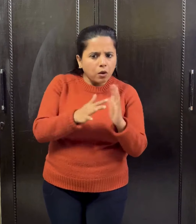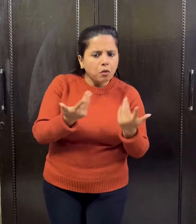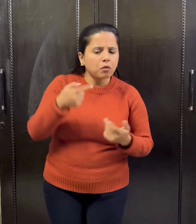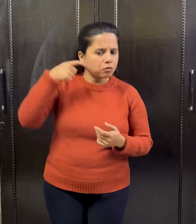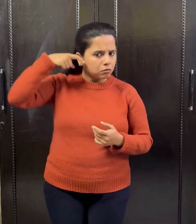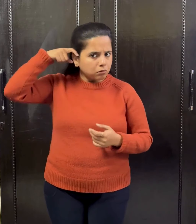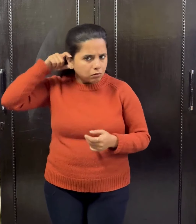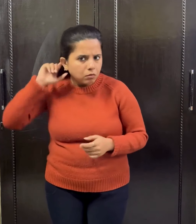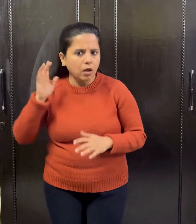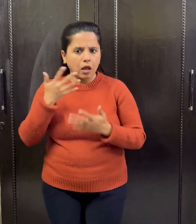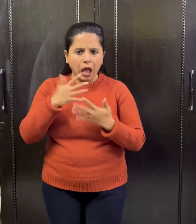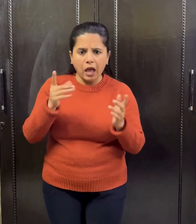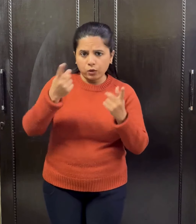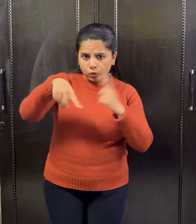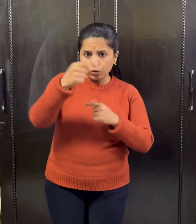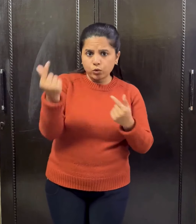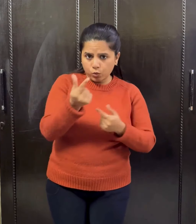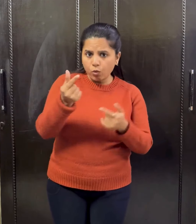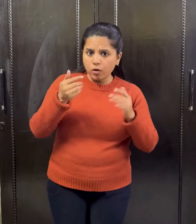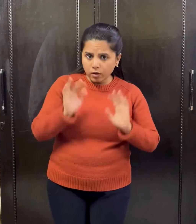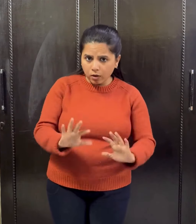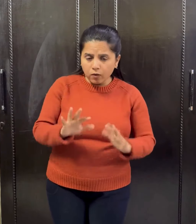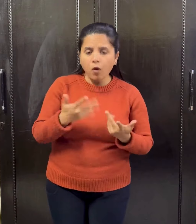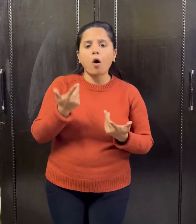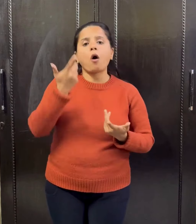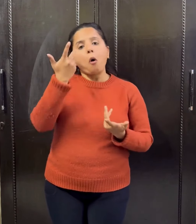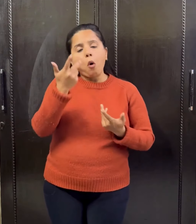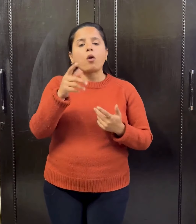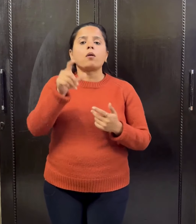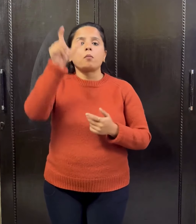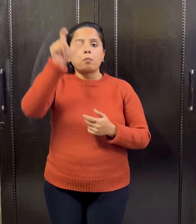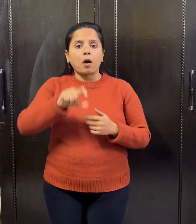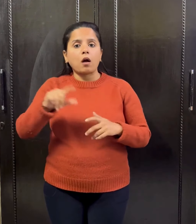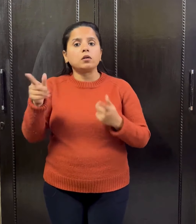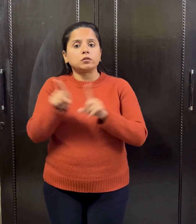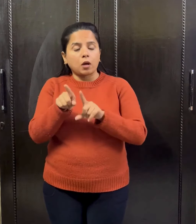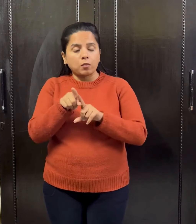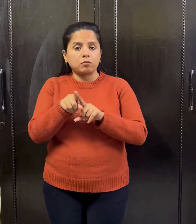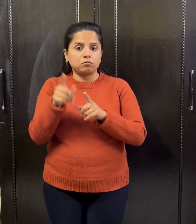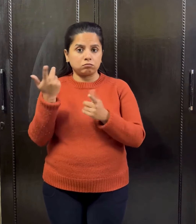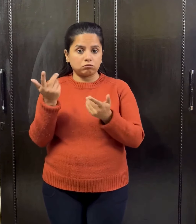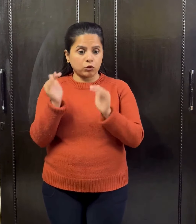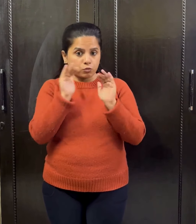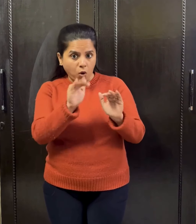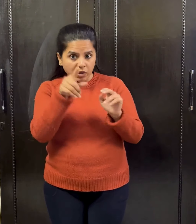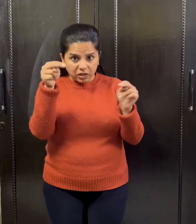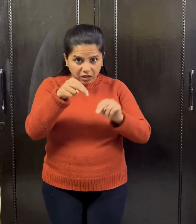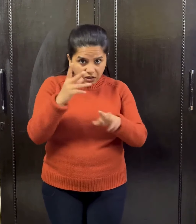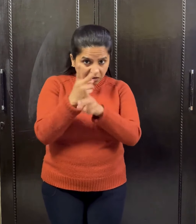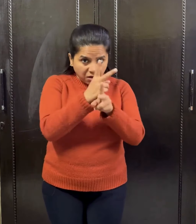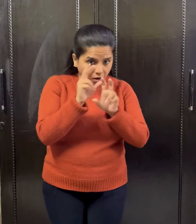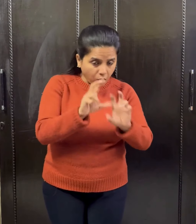हैं या केयर गिवर और इंटरप्रेटर की जरूरत होती है।